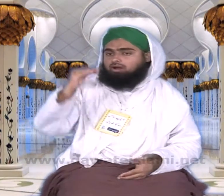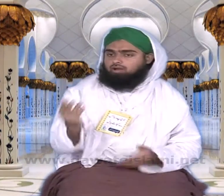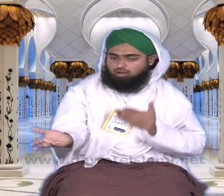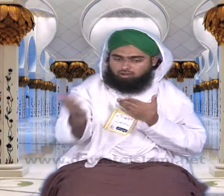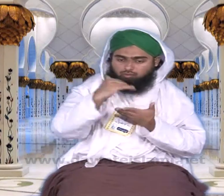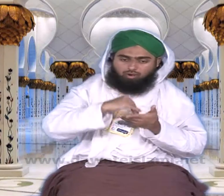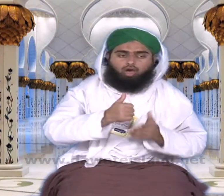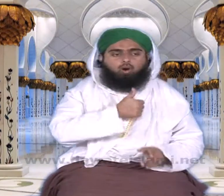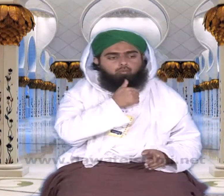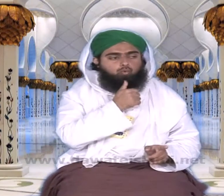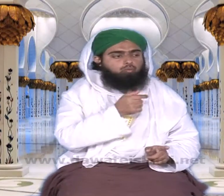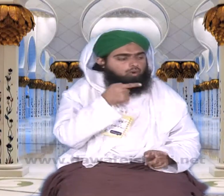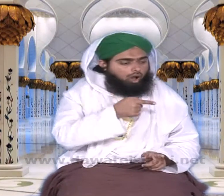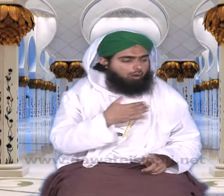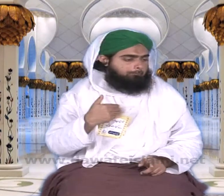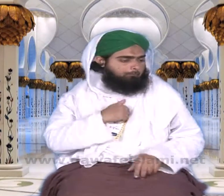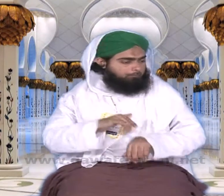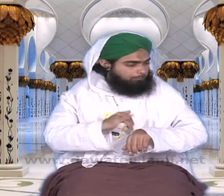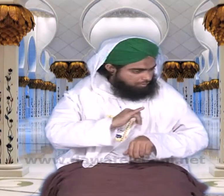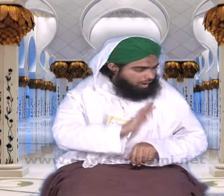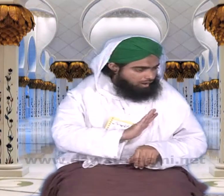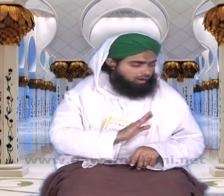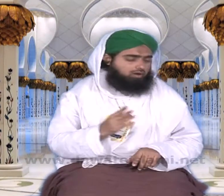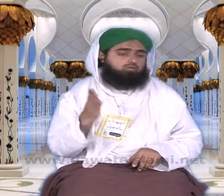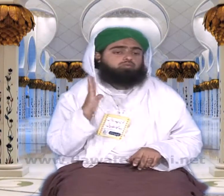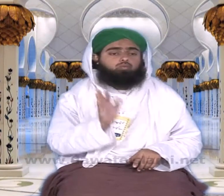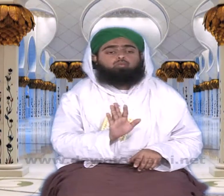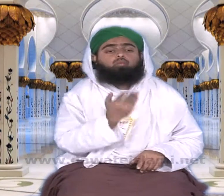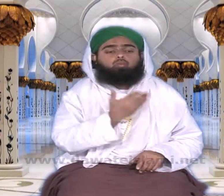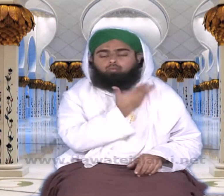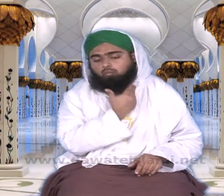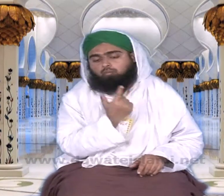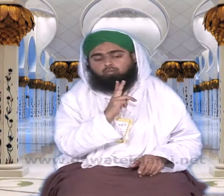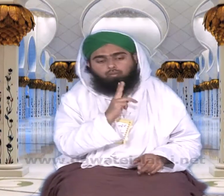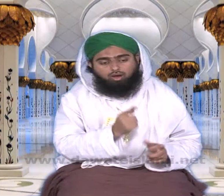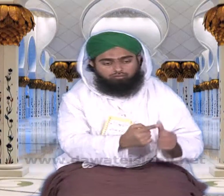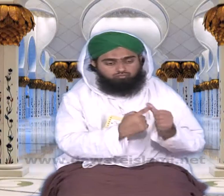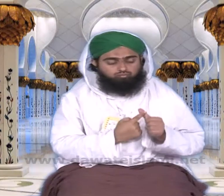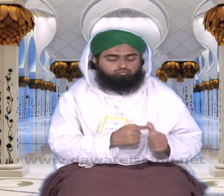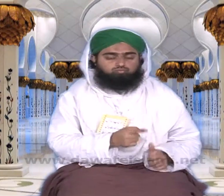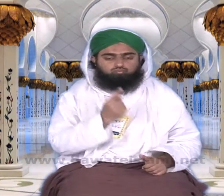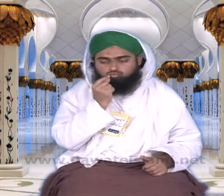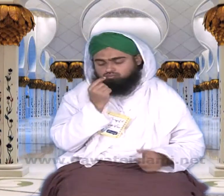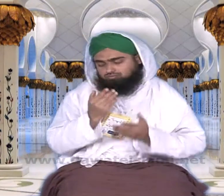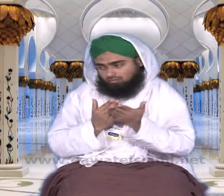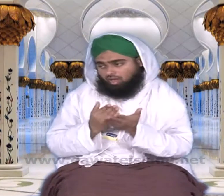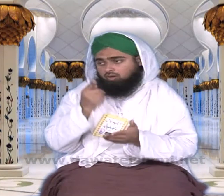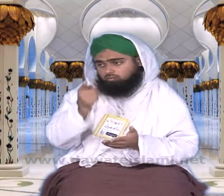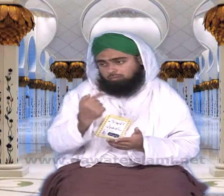آیا اب بیان کو وسیعت فرمایا بیٹا اپنے دونوں چچاؤں کے پہلو میں مجھے